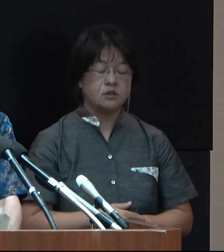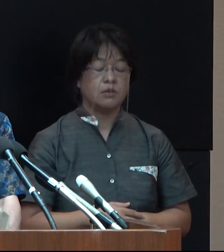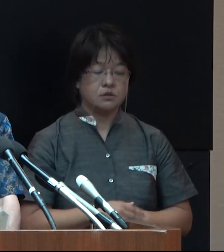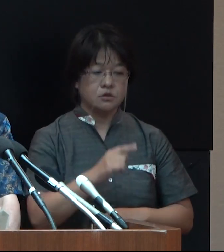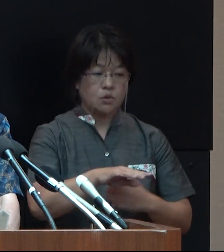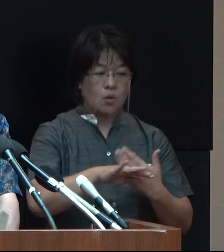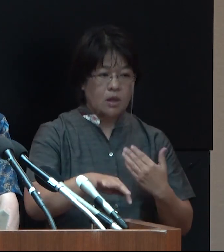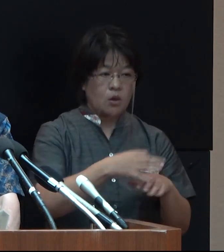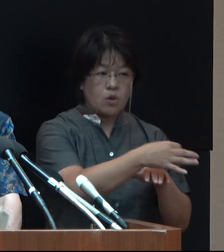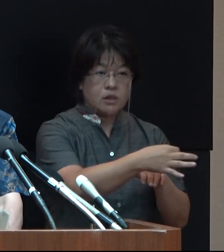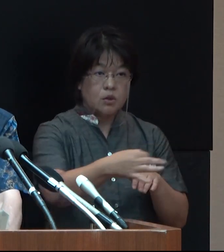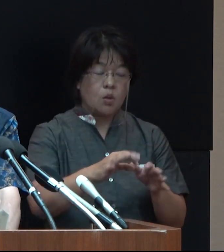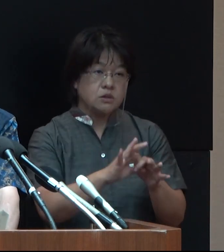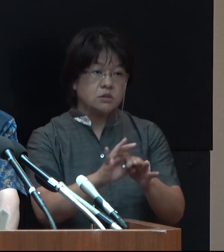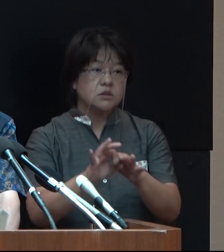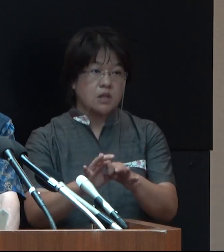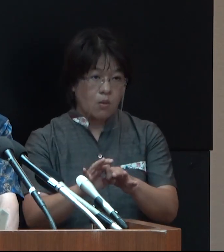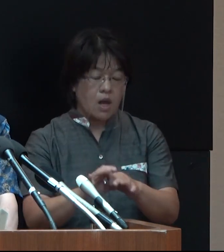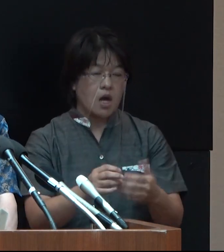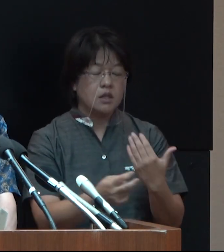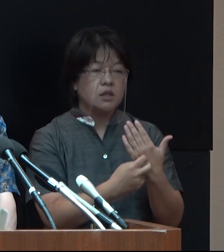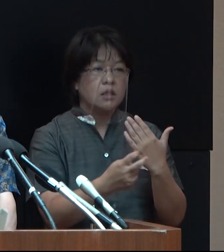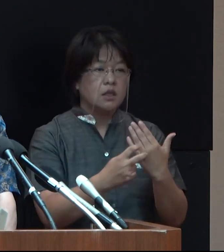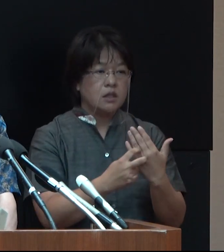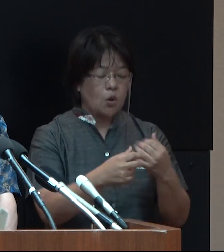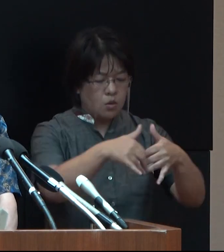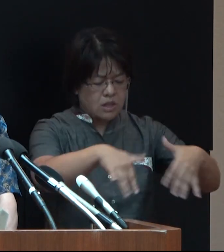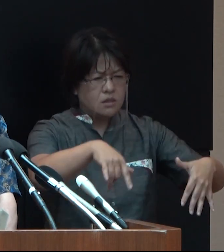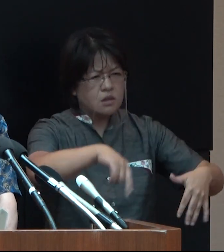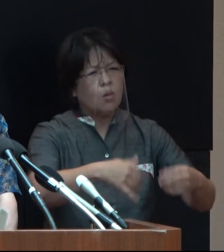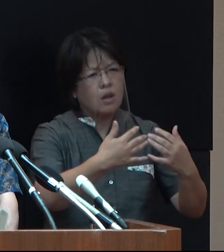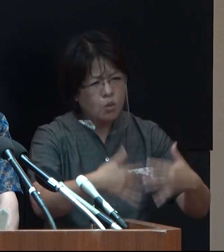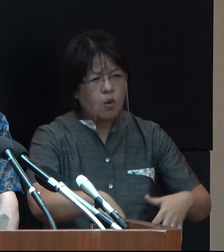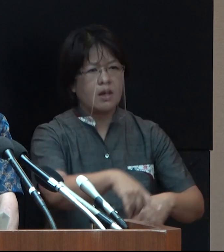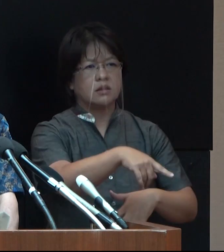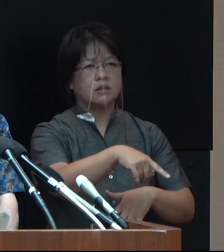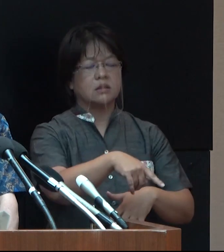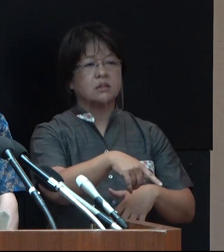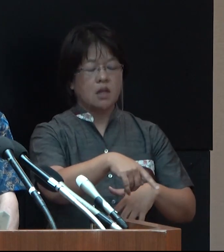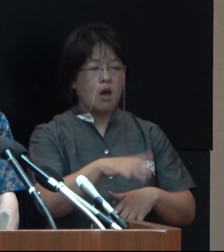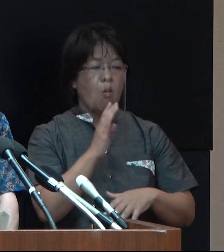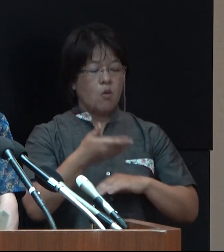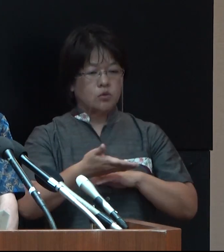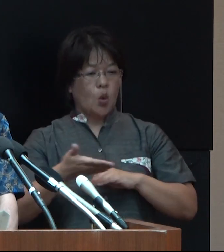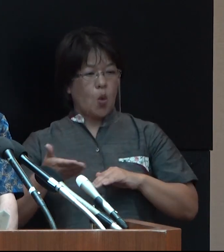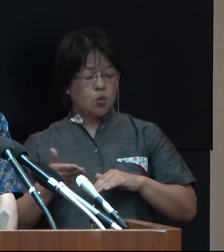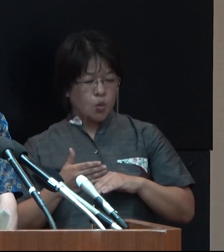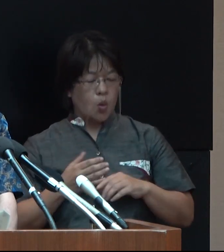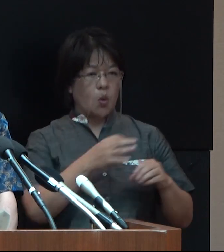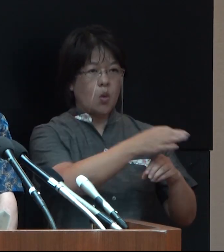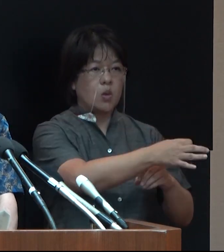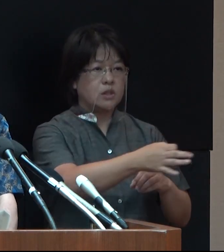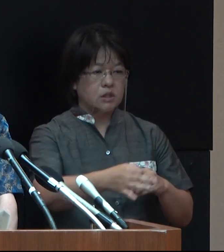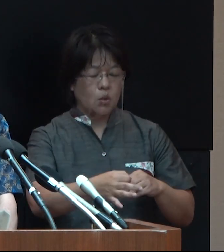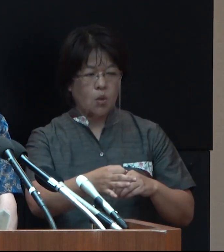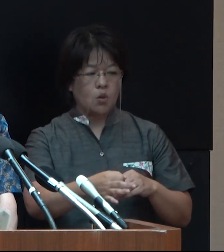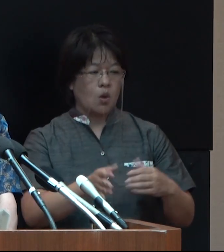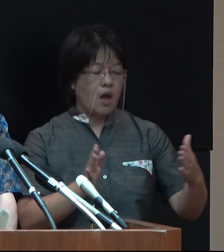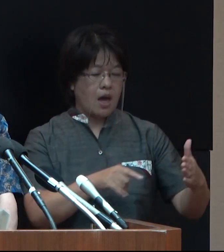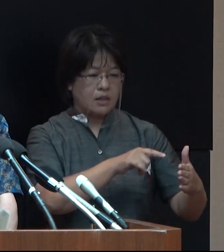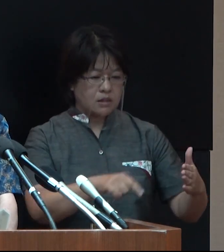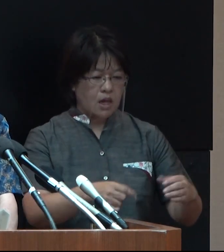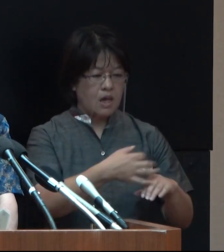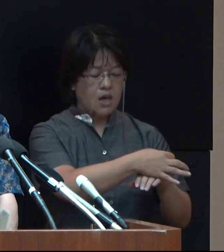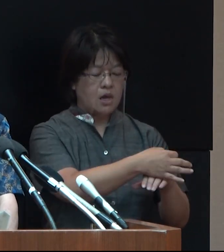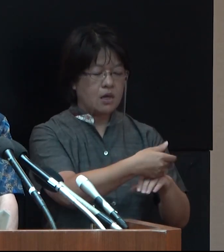島についても、離島の医療体制は大変脆弱であることから、本島と離島間、離島と離島